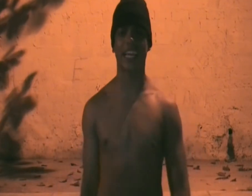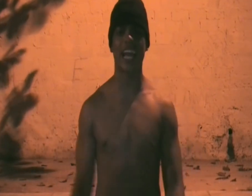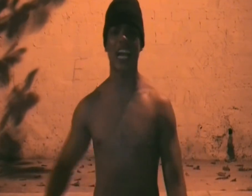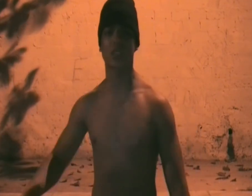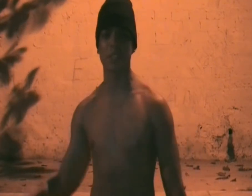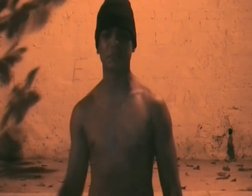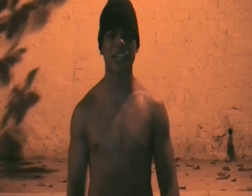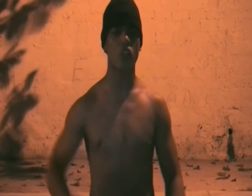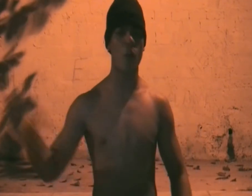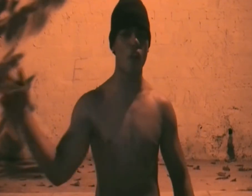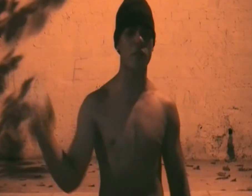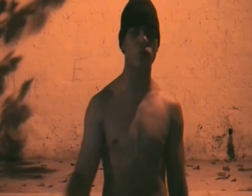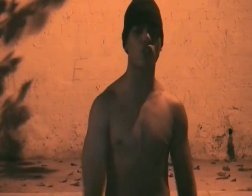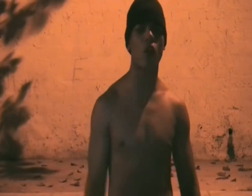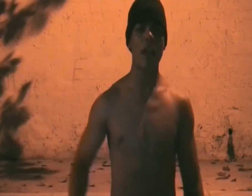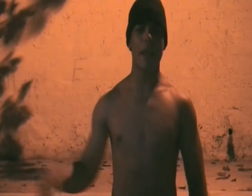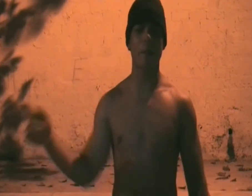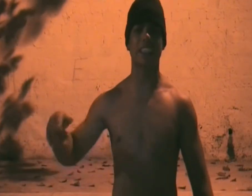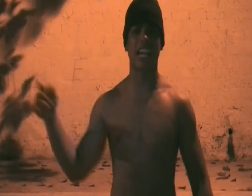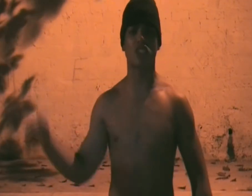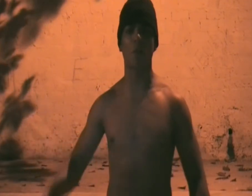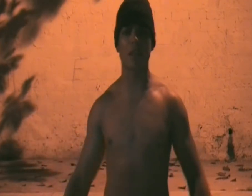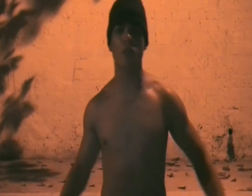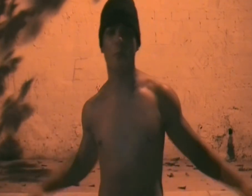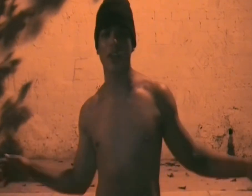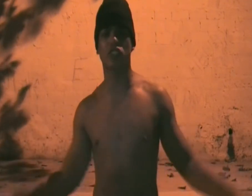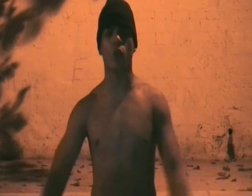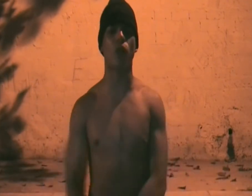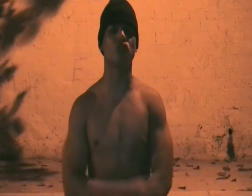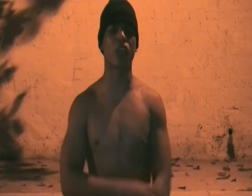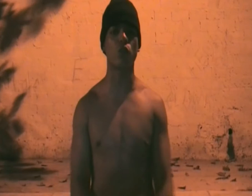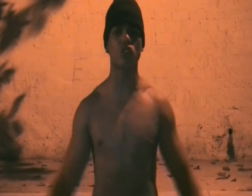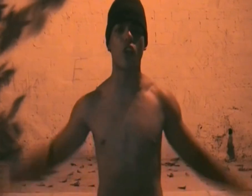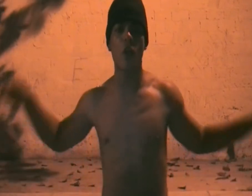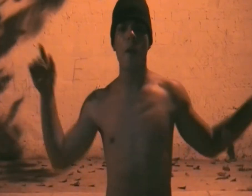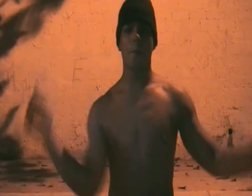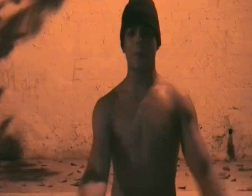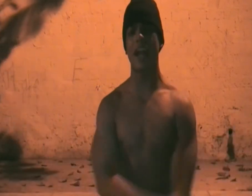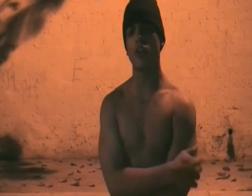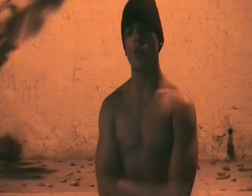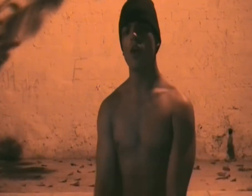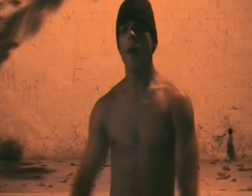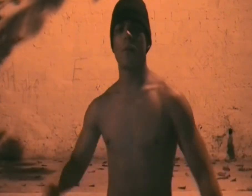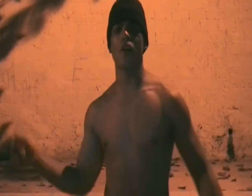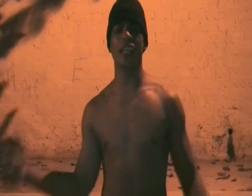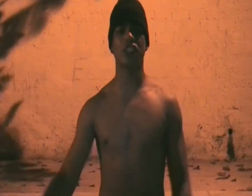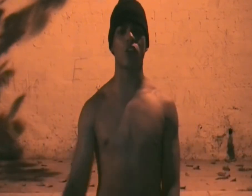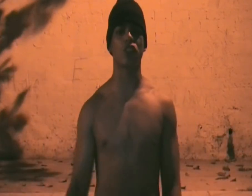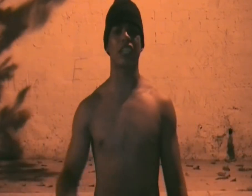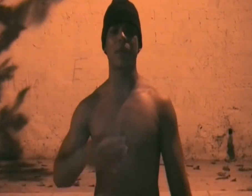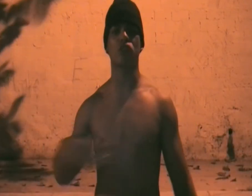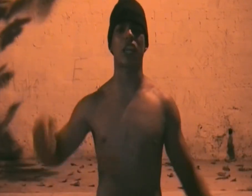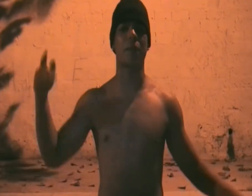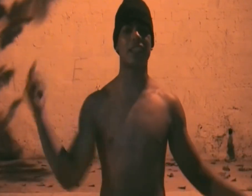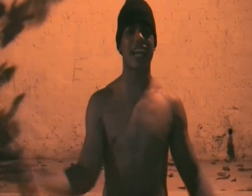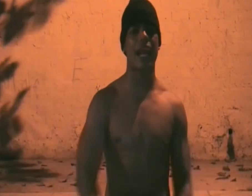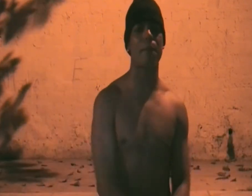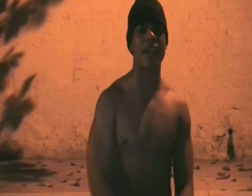deja en las mismas o moribundo y pasarás a un mismo puesto o a un segundo plano. Por eso tenemos que brindar la